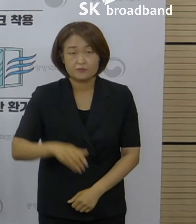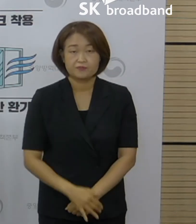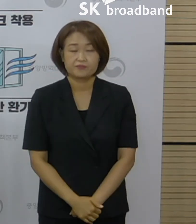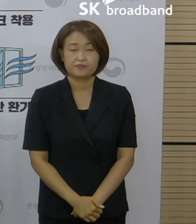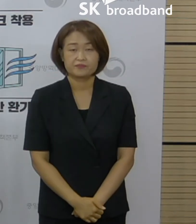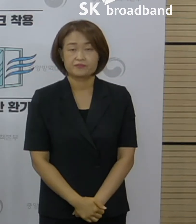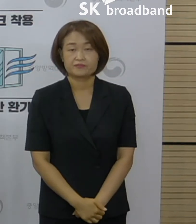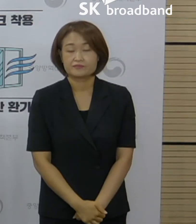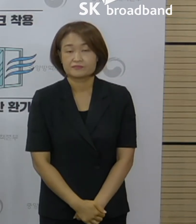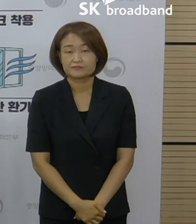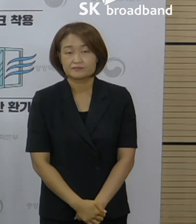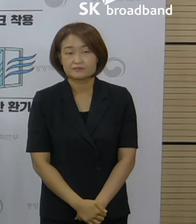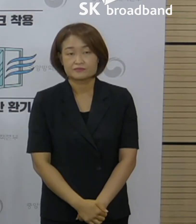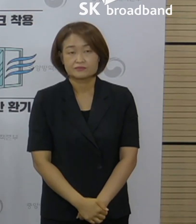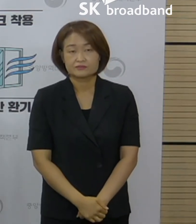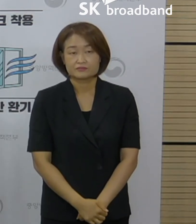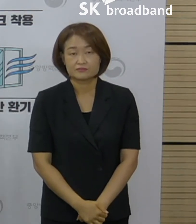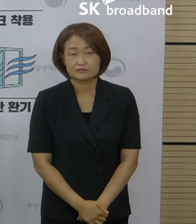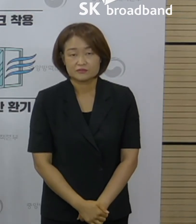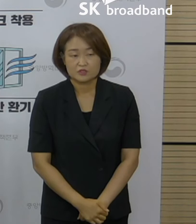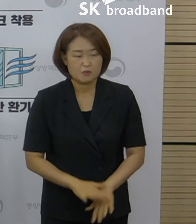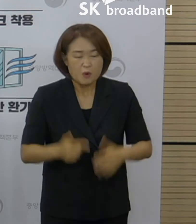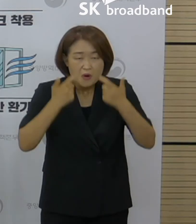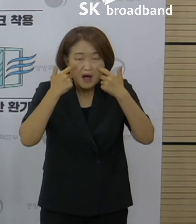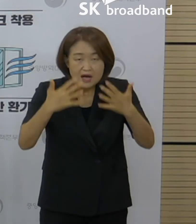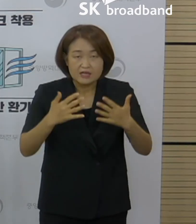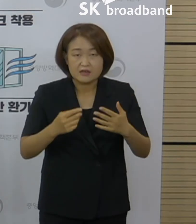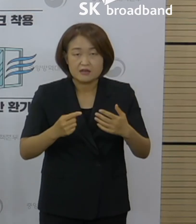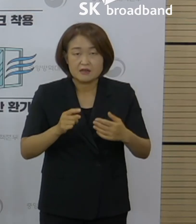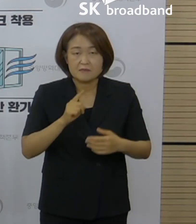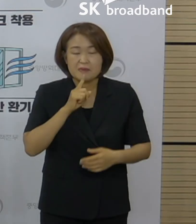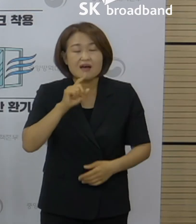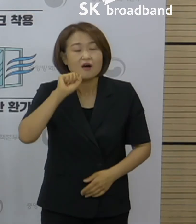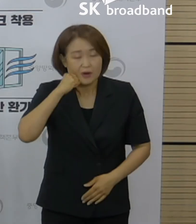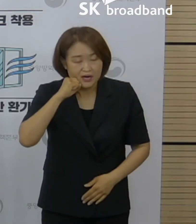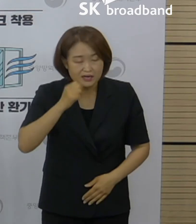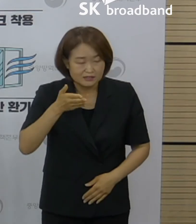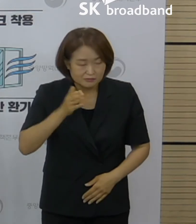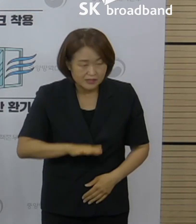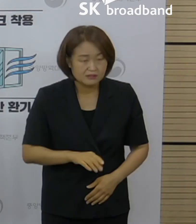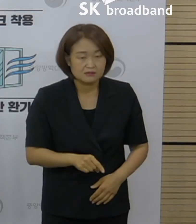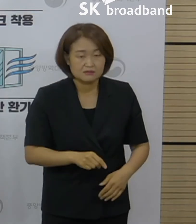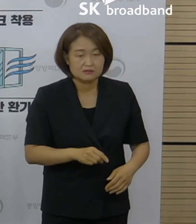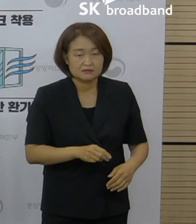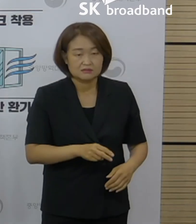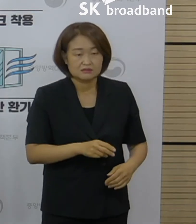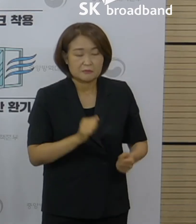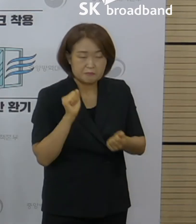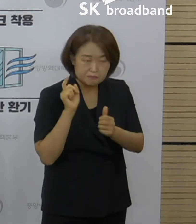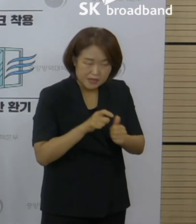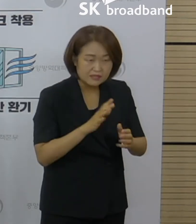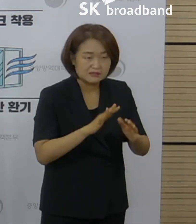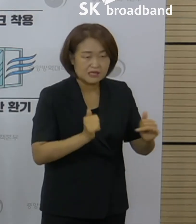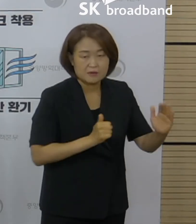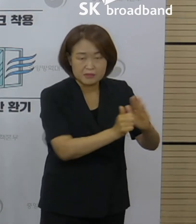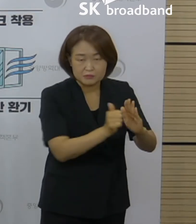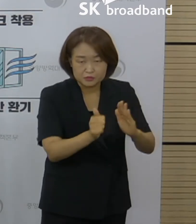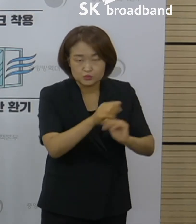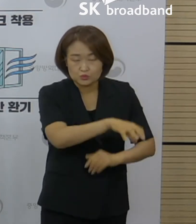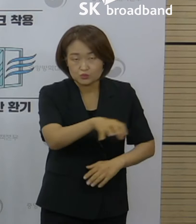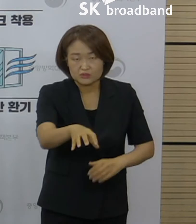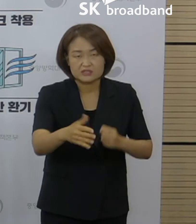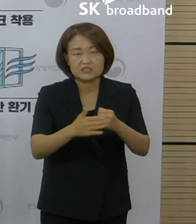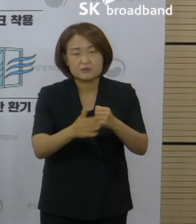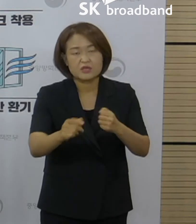현재 뭐 단언하기는 쉽지는 않지만 가능성, 역학적인 가능 뭐 관련 가능성은 좀 높은 시설들입니다.